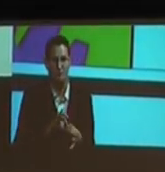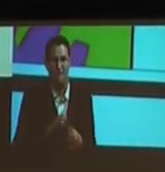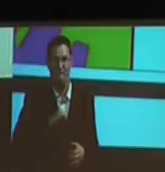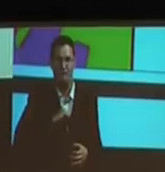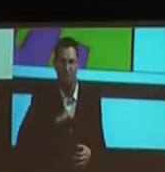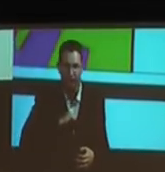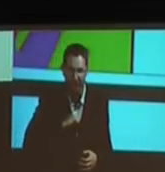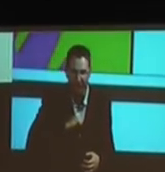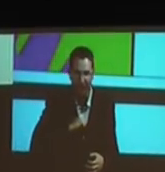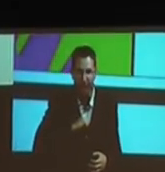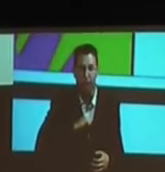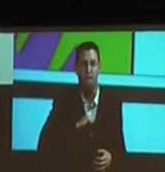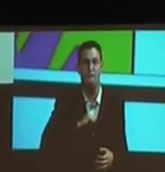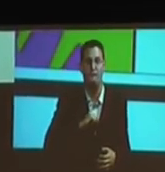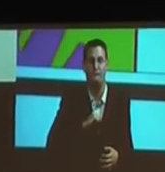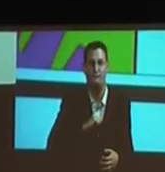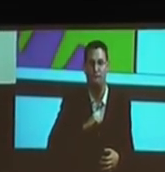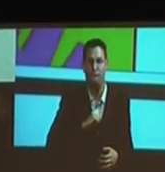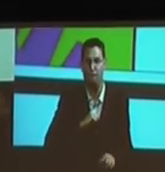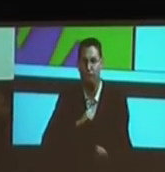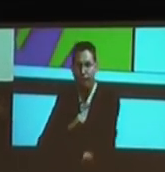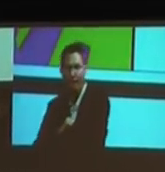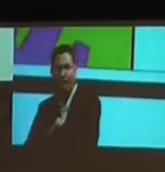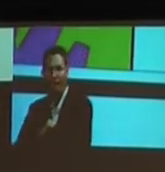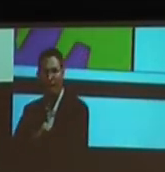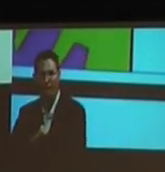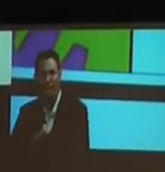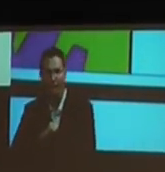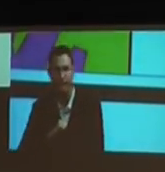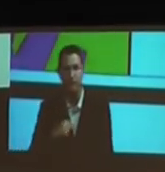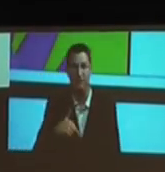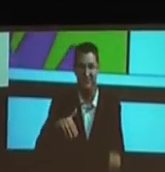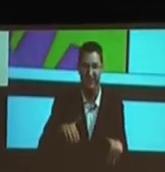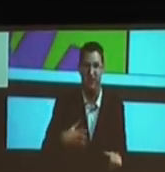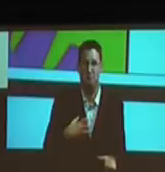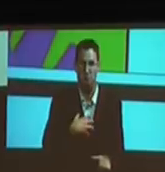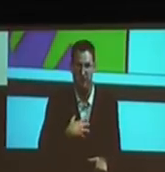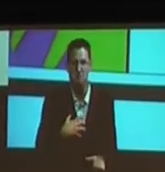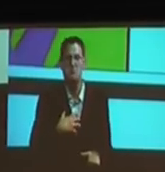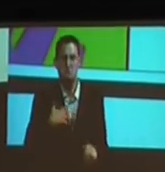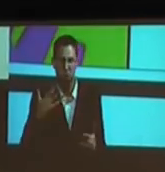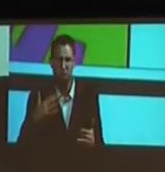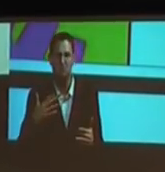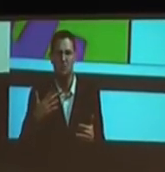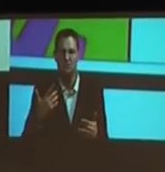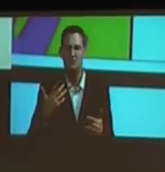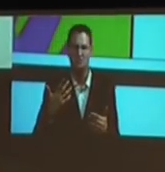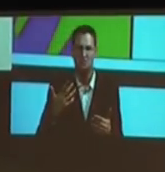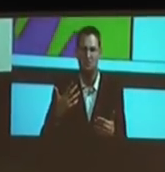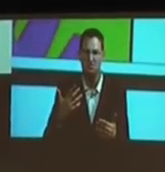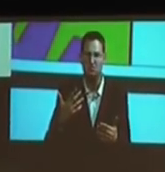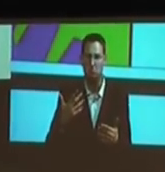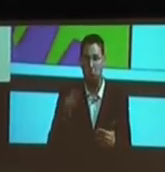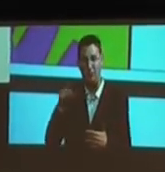doch in ganz andere Bereiche. Und das ist eine Veränderung, die natürlich Probleme in sich